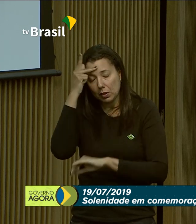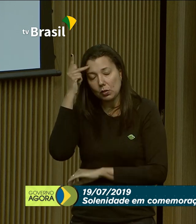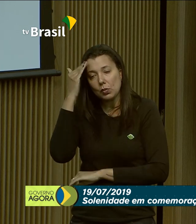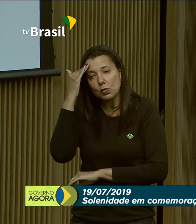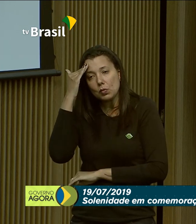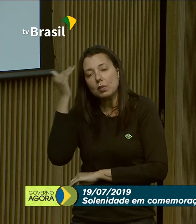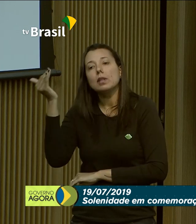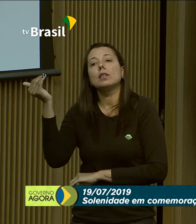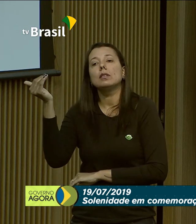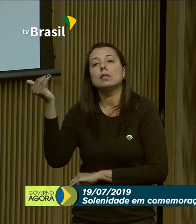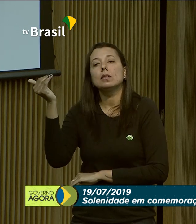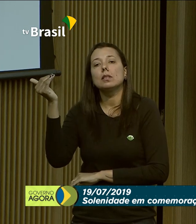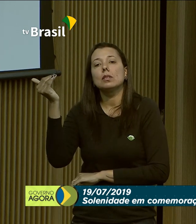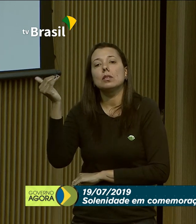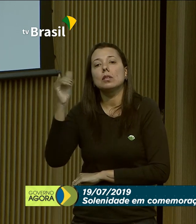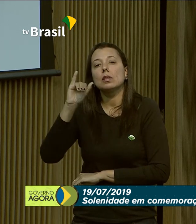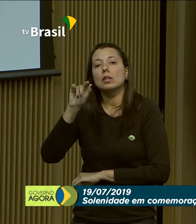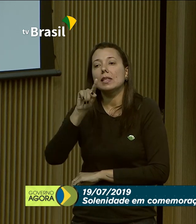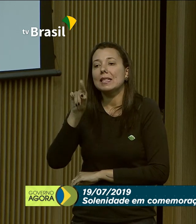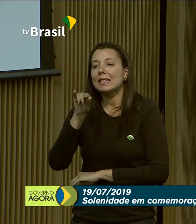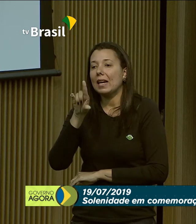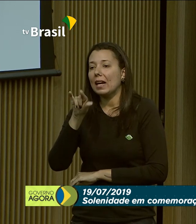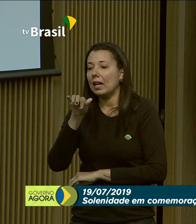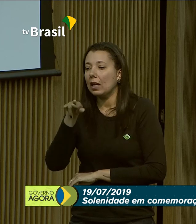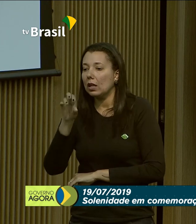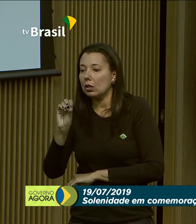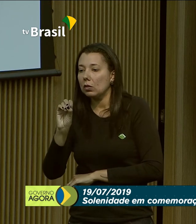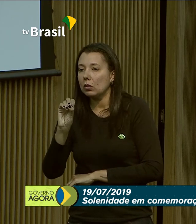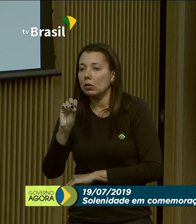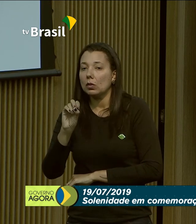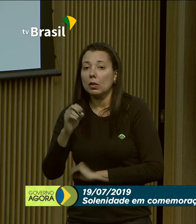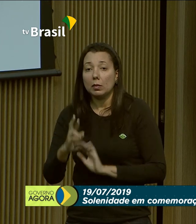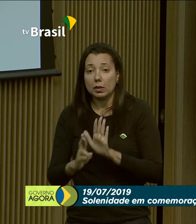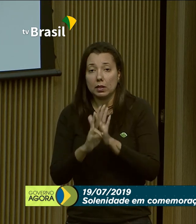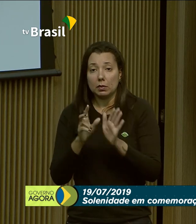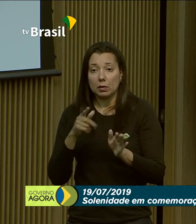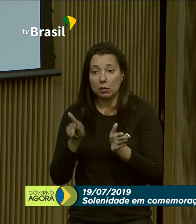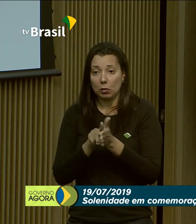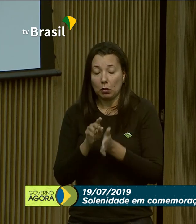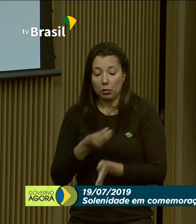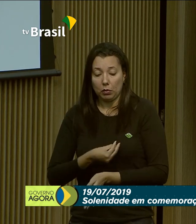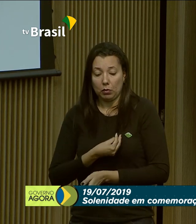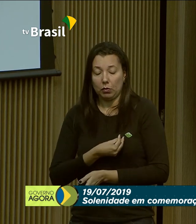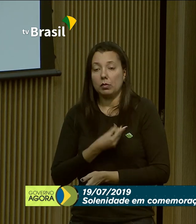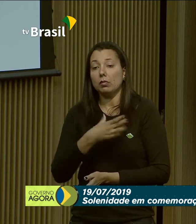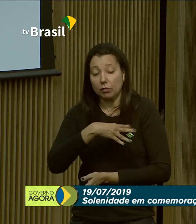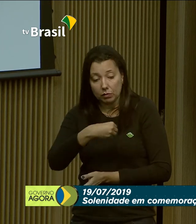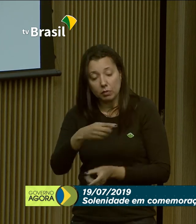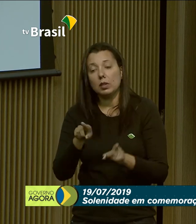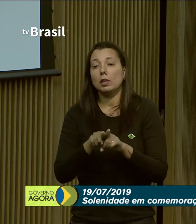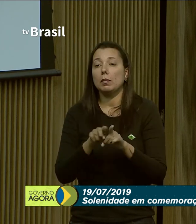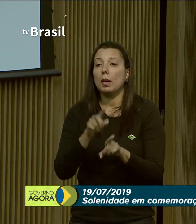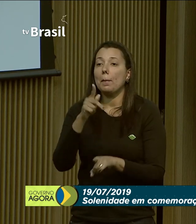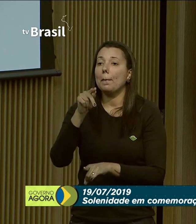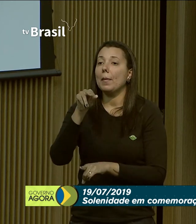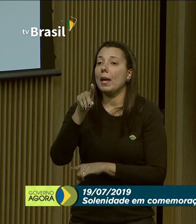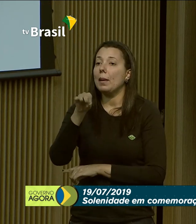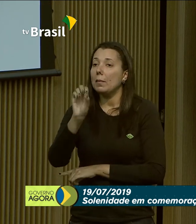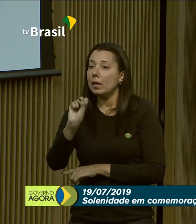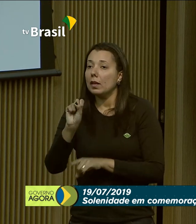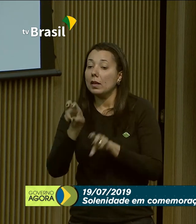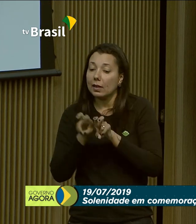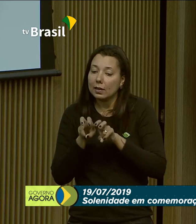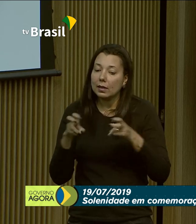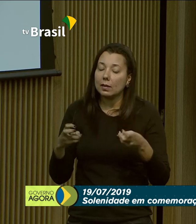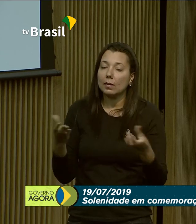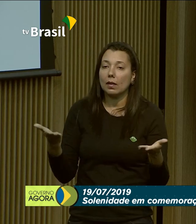homenageados, o Zagallo, aqui representado pelo seu filho Paulo Zagallo, o Pepe, né, que nos dá a honra de estar na mesa